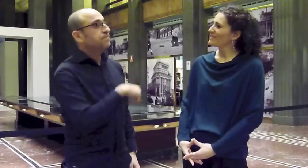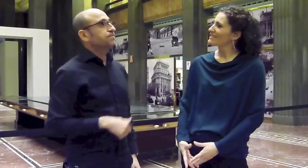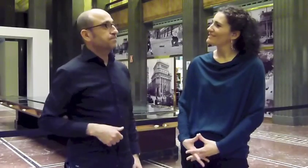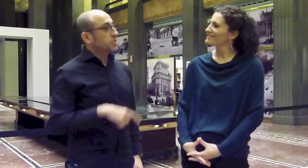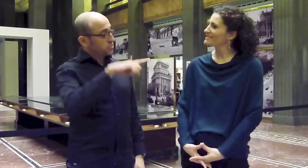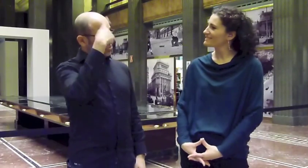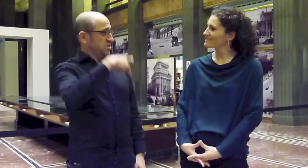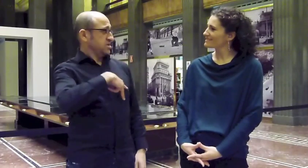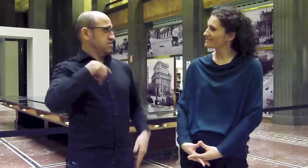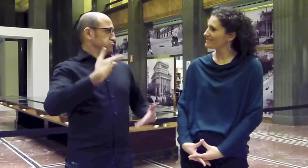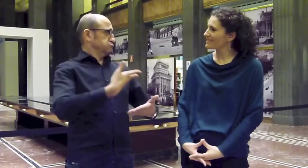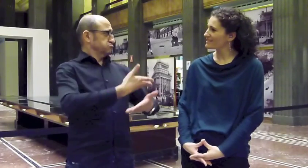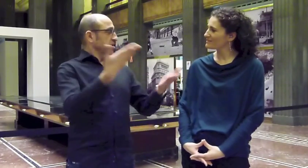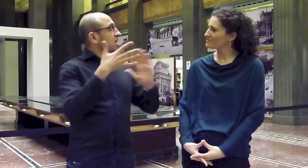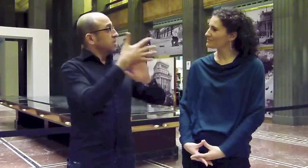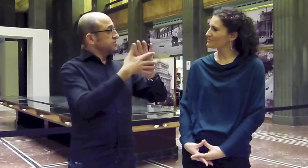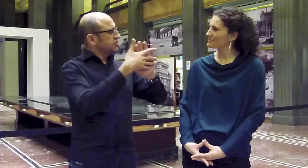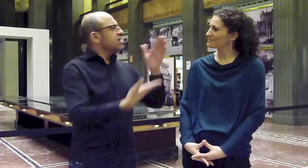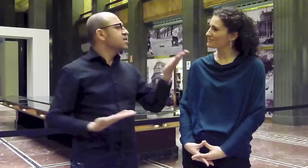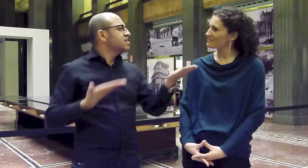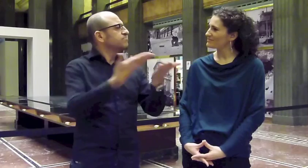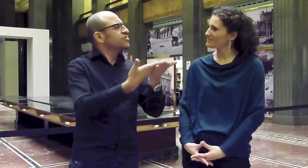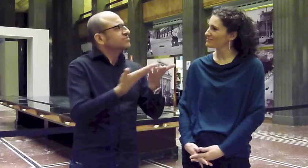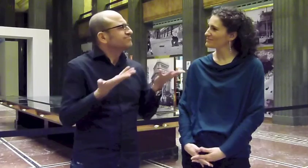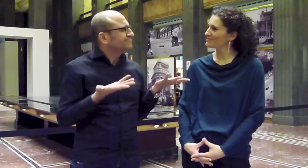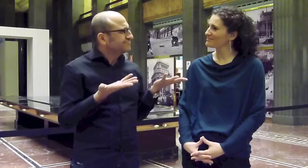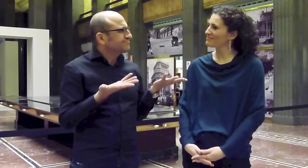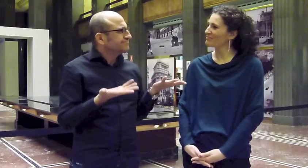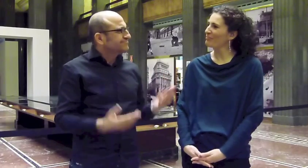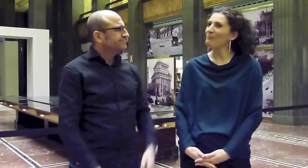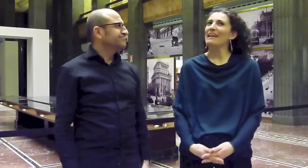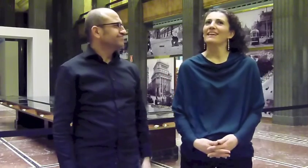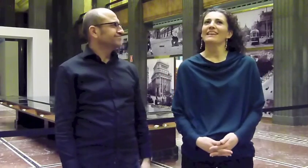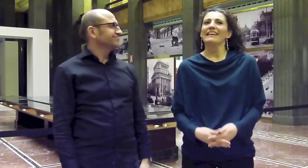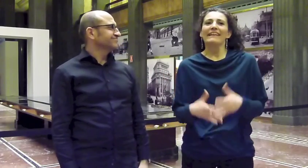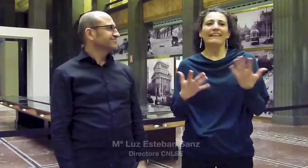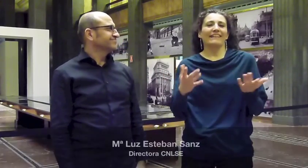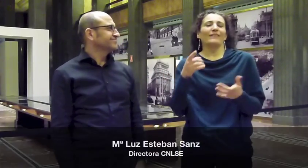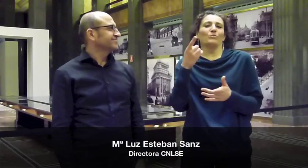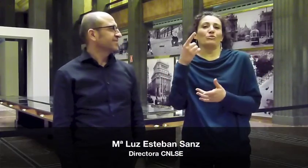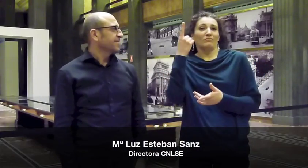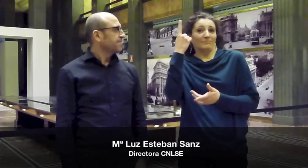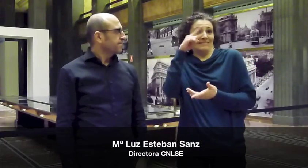gracias. Quería hacerte una pregunta. ¿Qué aporta la lengua de signos española a la cultura?